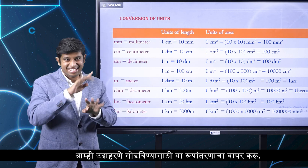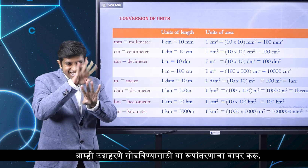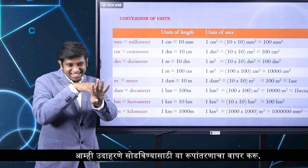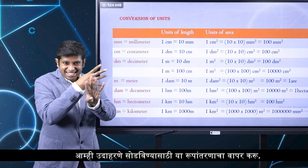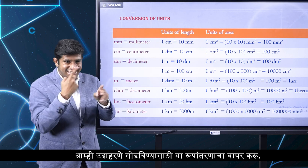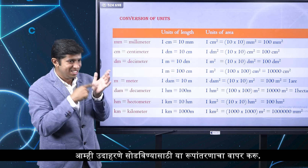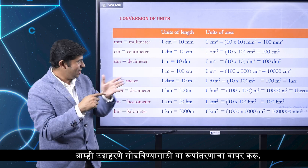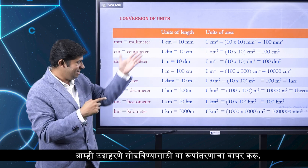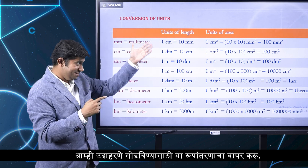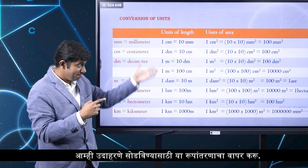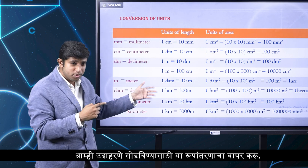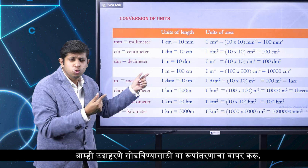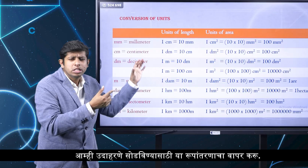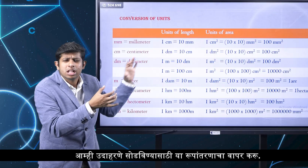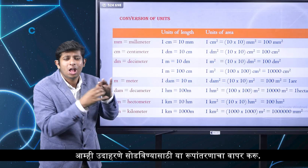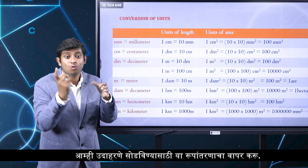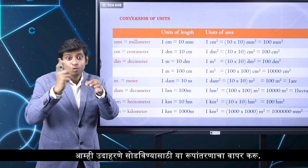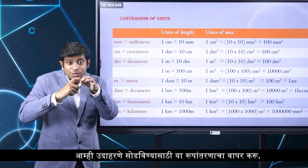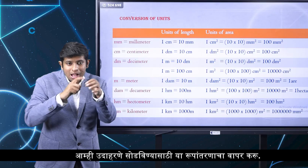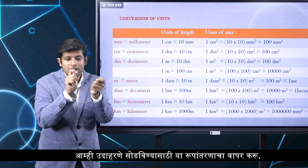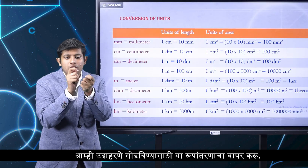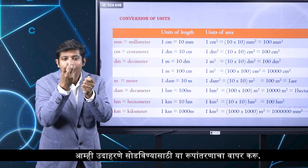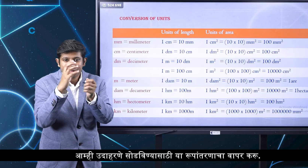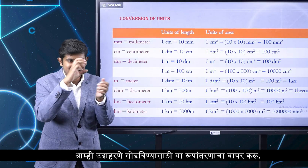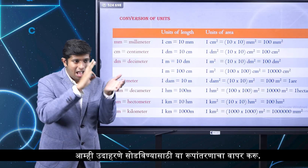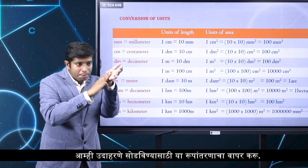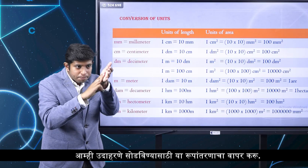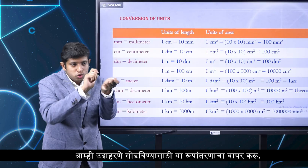आम्ही उदाहरणे सोडवण्यासाठी या रूपांतराचा वापर करू।